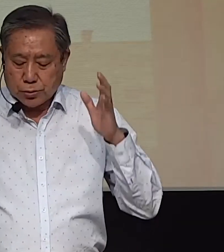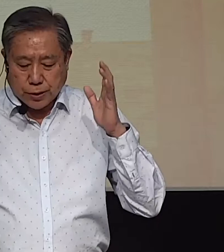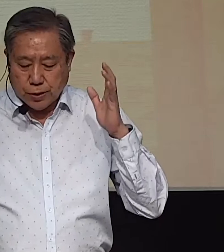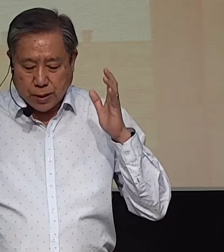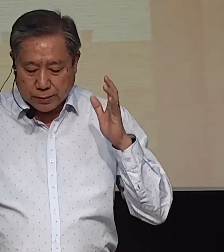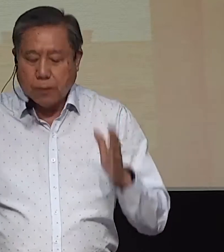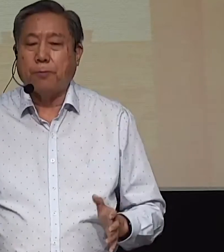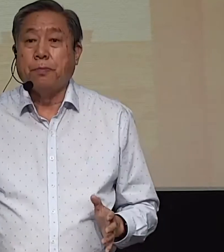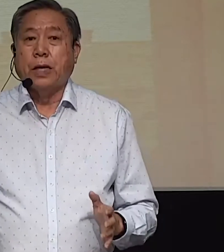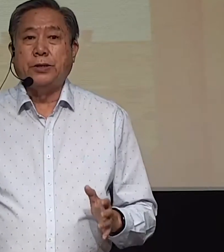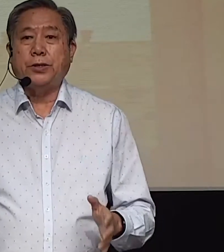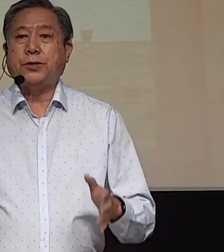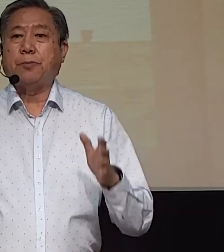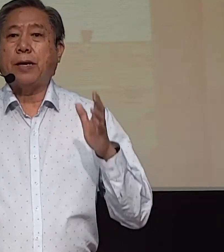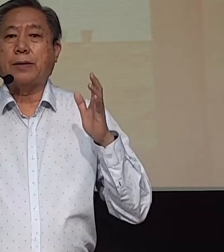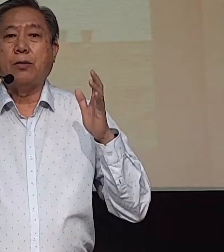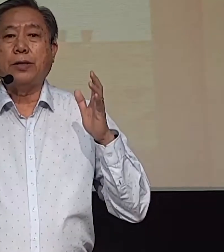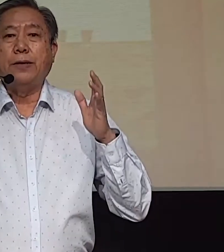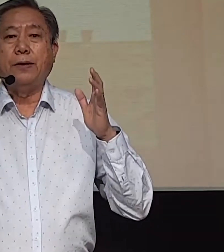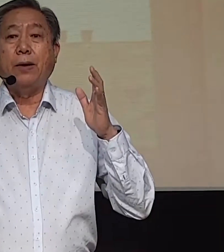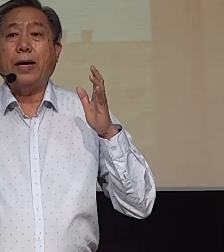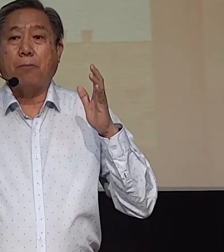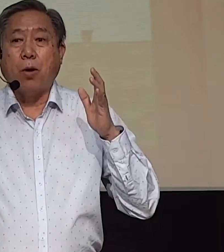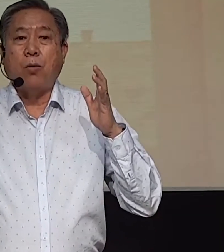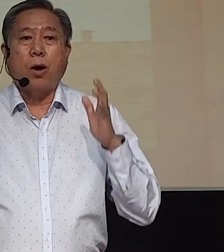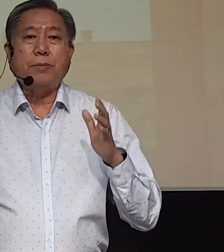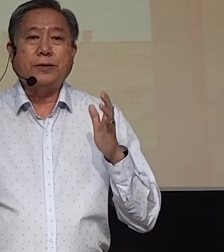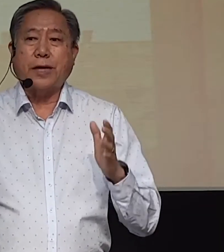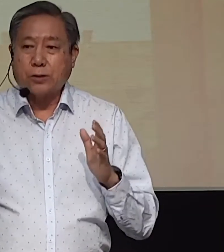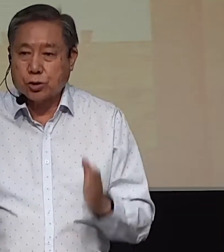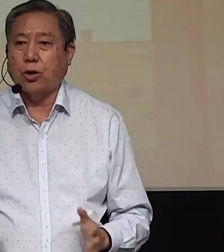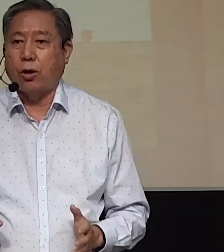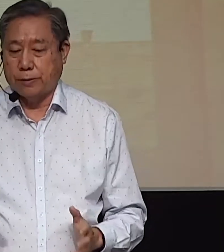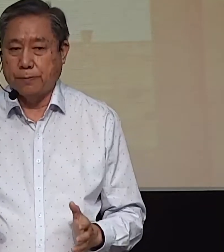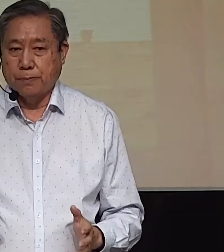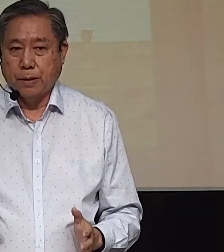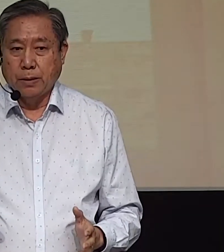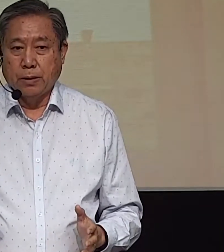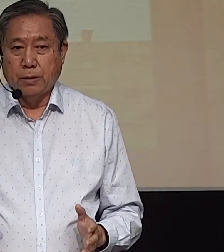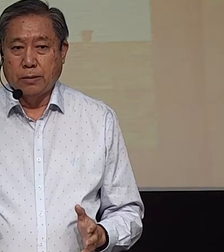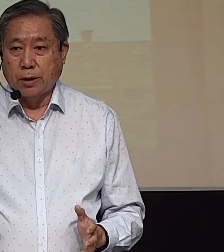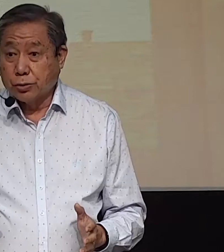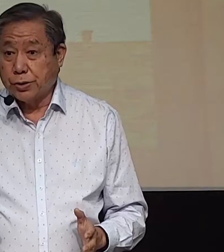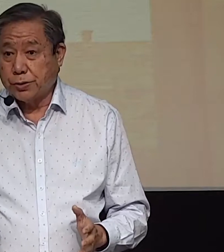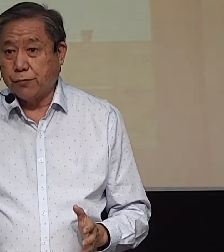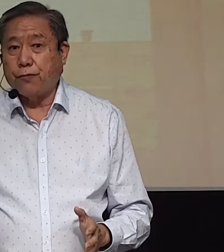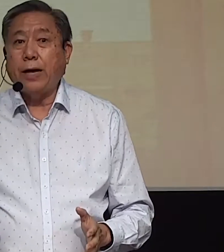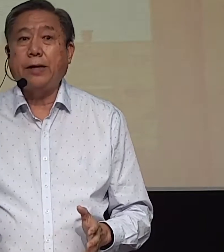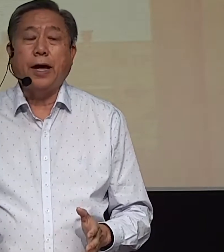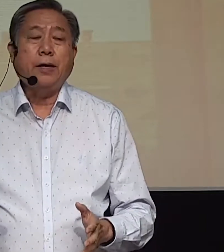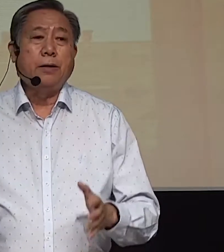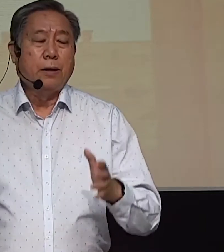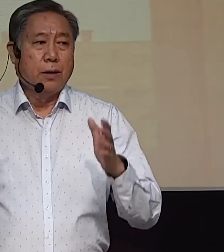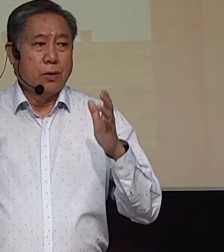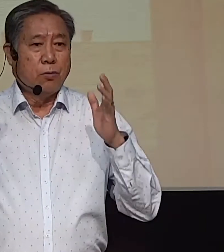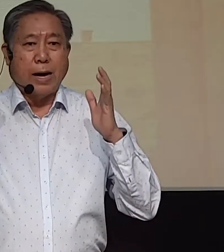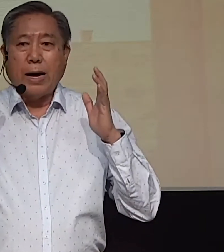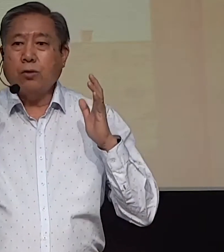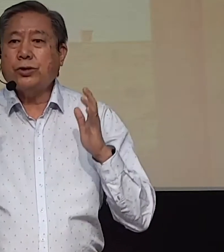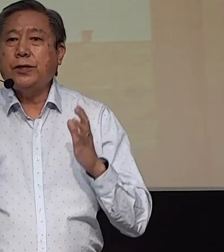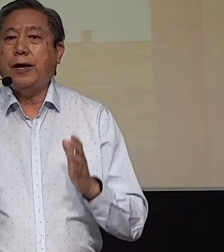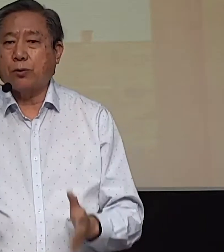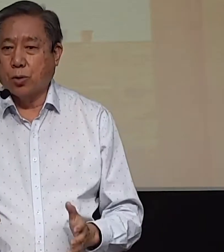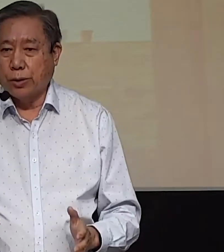quando Deus criou Adão, disse para Adão que não era bom o homem estar só. Deus disse: far-lhe-ei